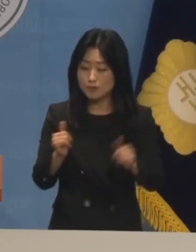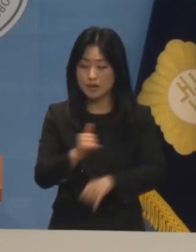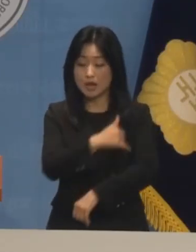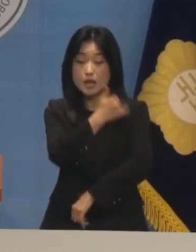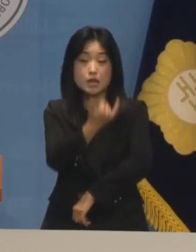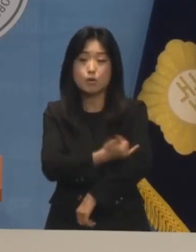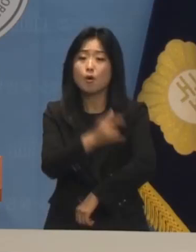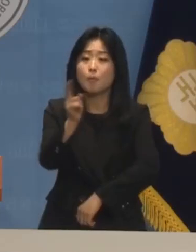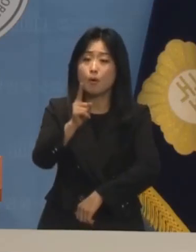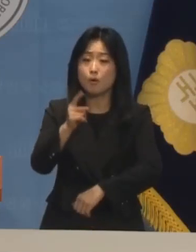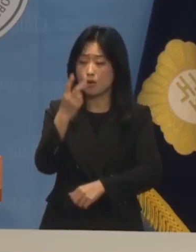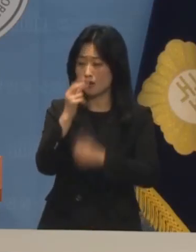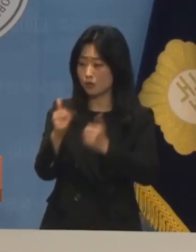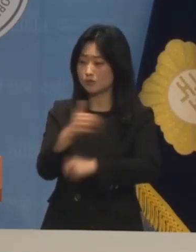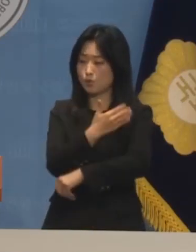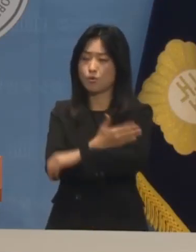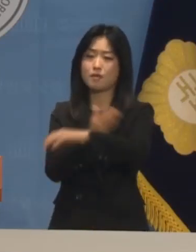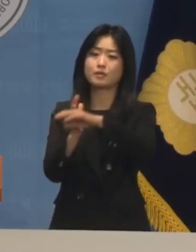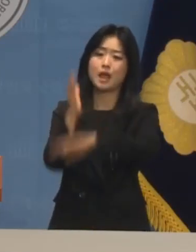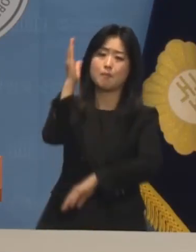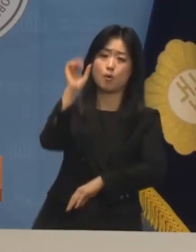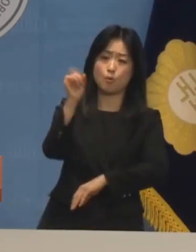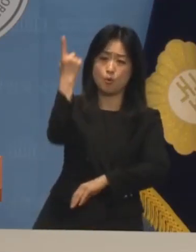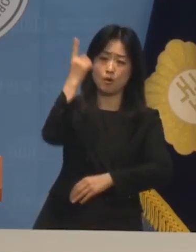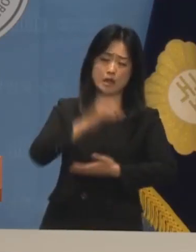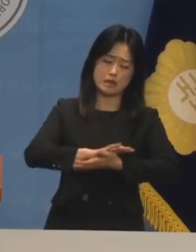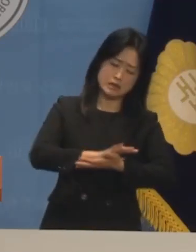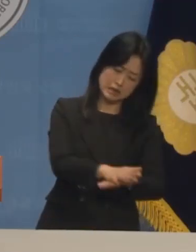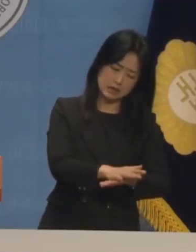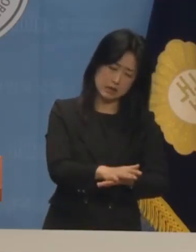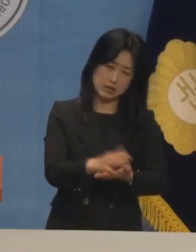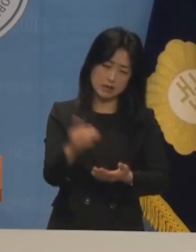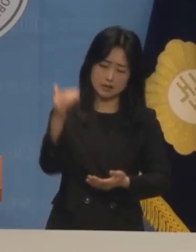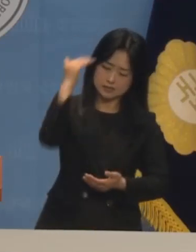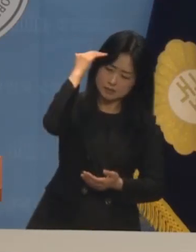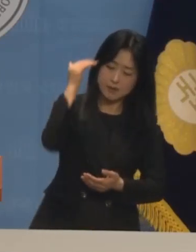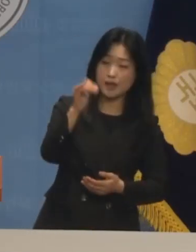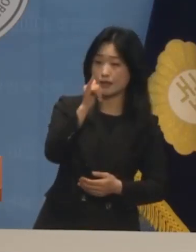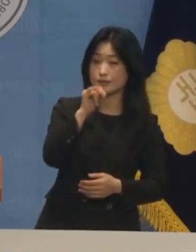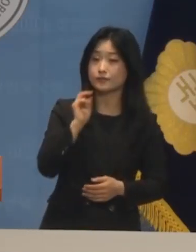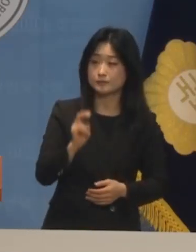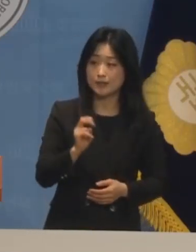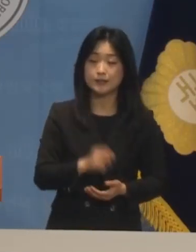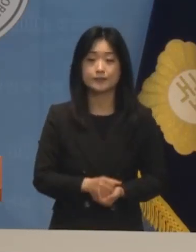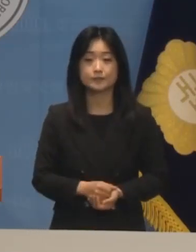인권은 검찰권 남용으로 무참히 침해되는 것이 정당화되는 것이나